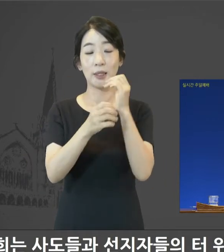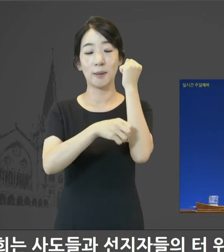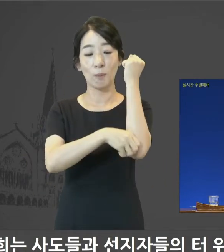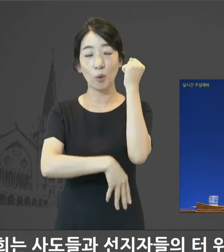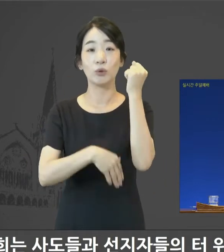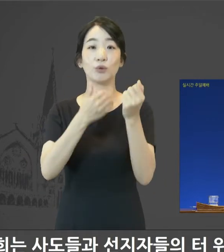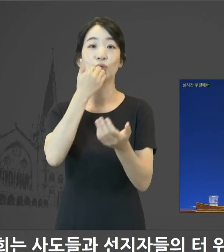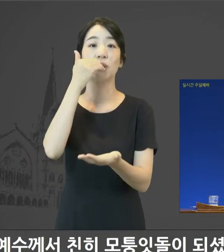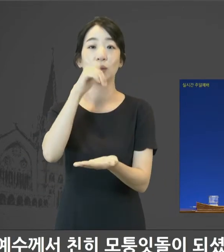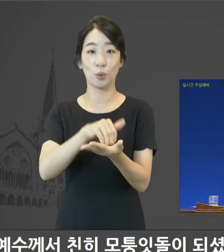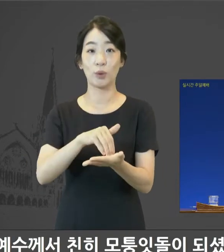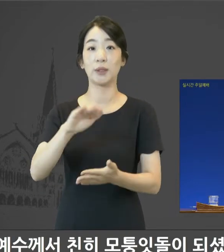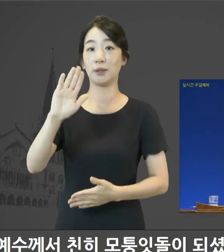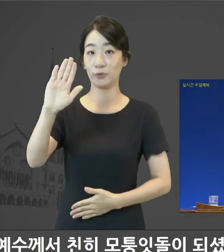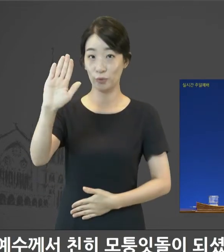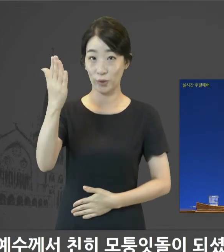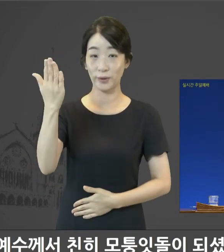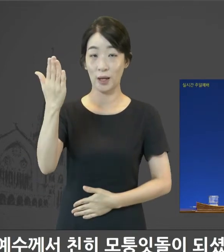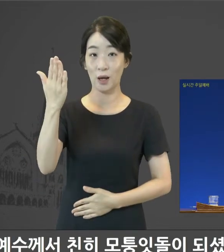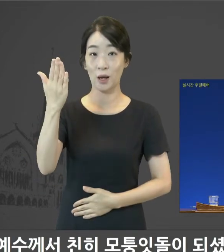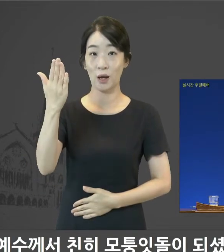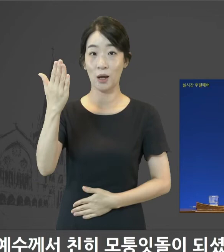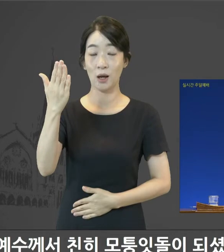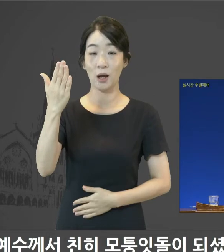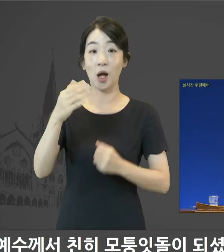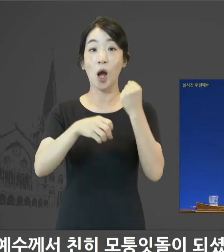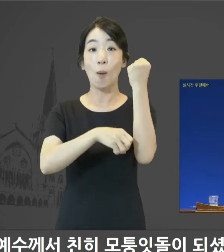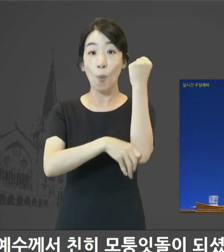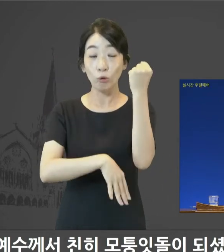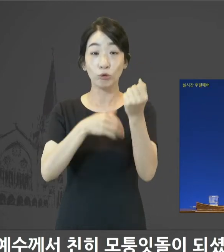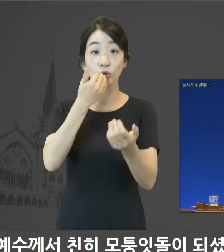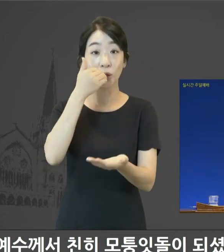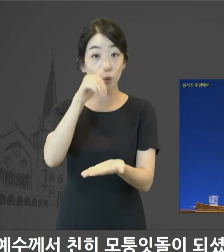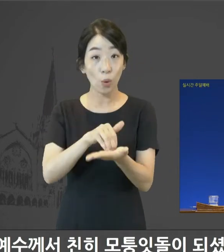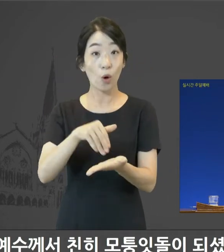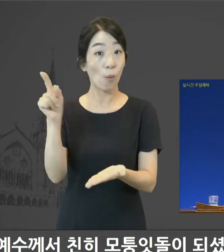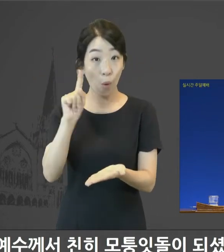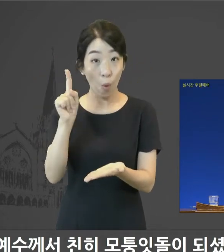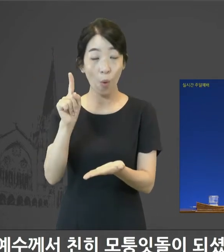되셨느니라. 이 모퉁이 돌이 예수님인 거죠. 이게 포인트가 되는 겁니다.